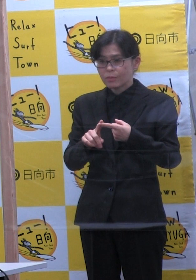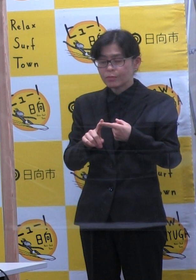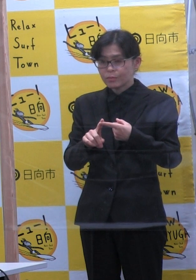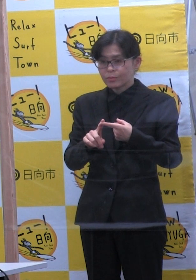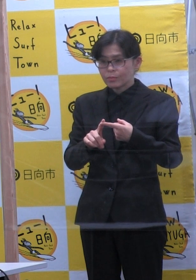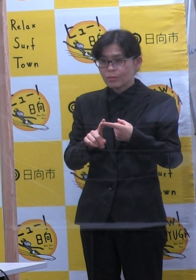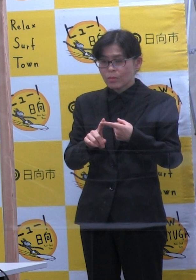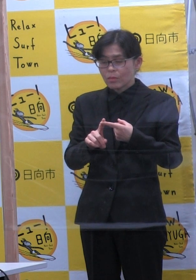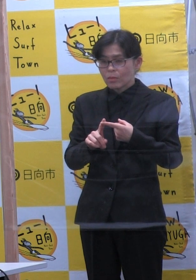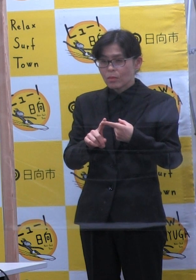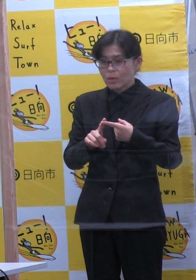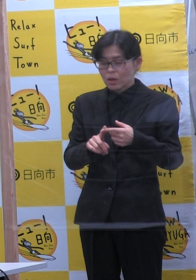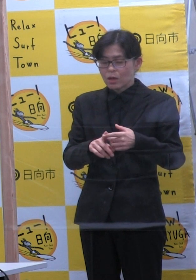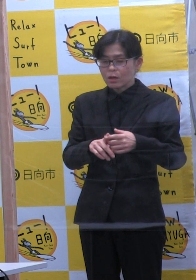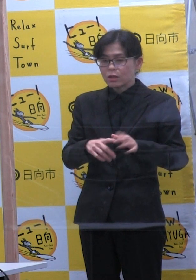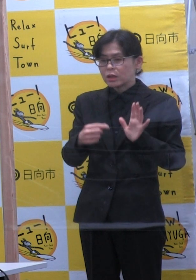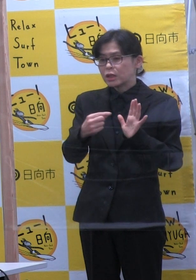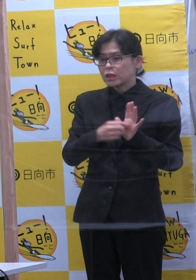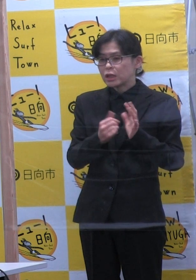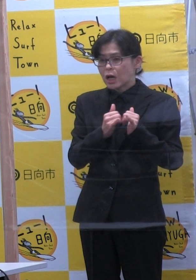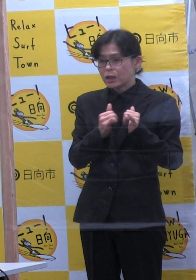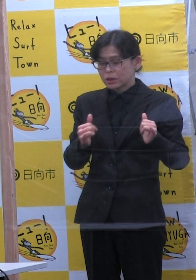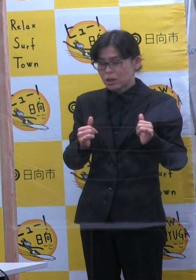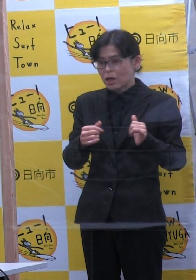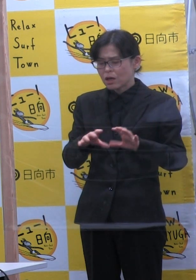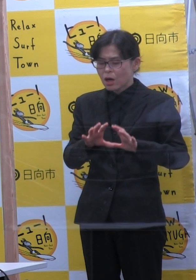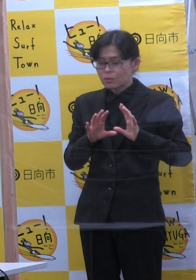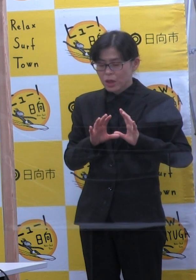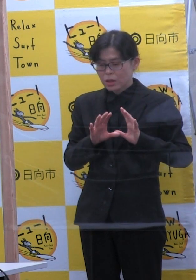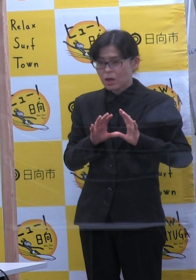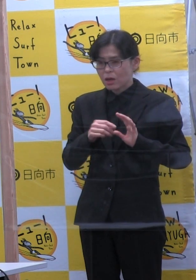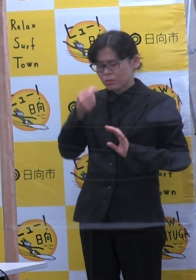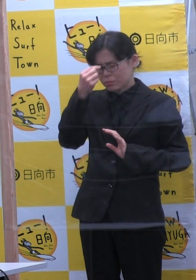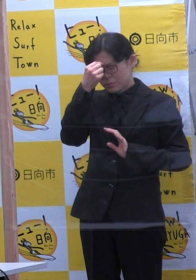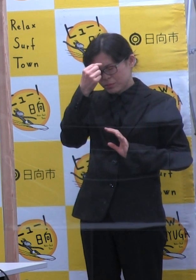被害者等が受けた被害の軽減および